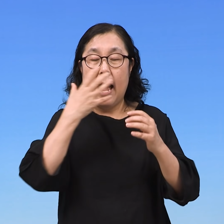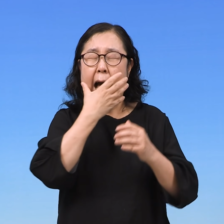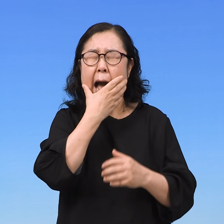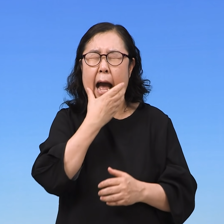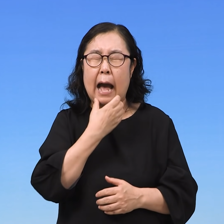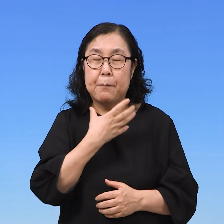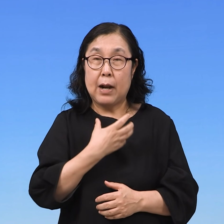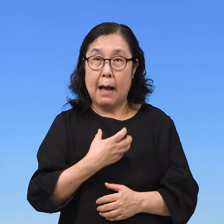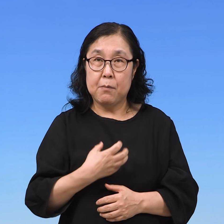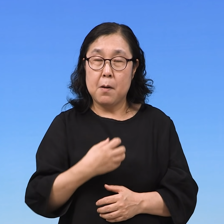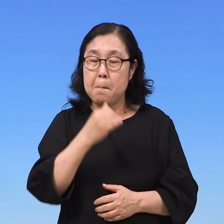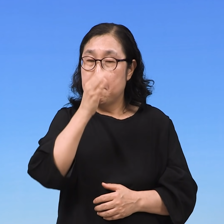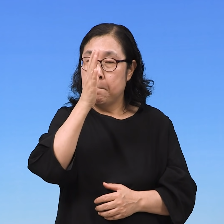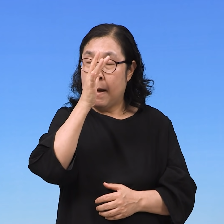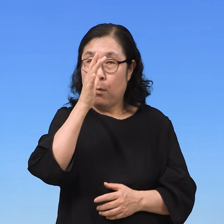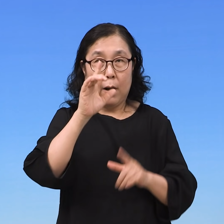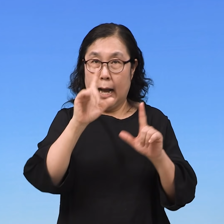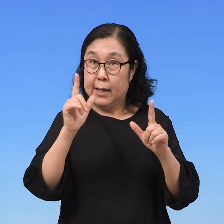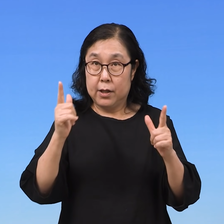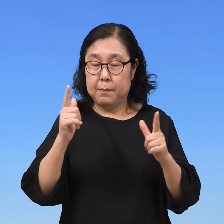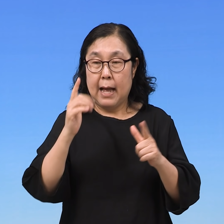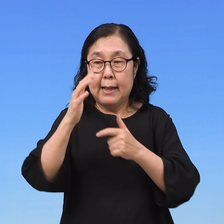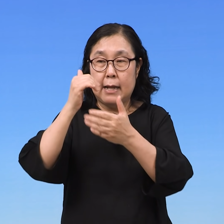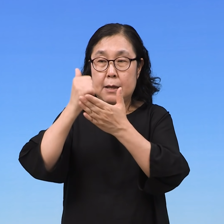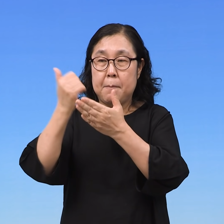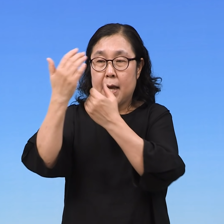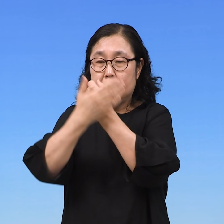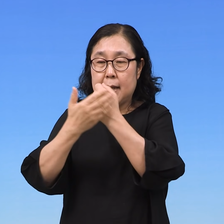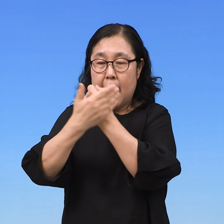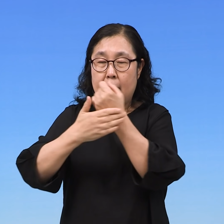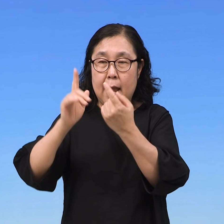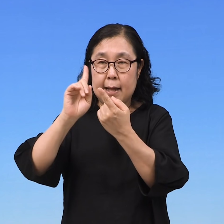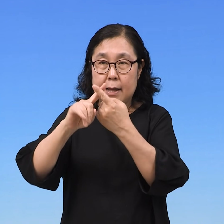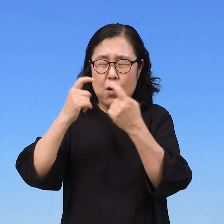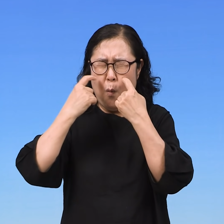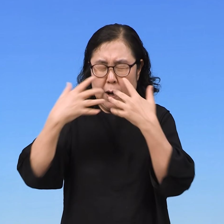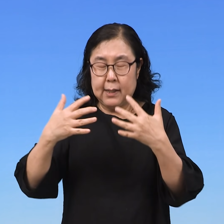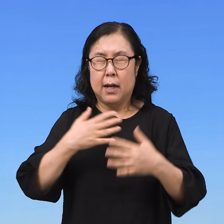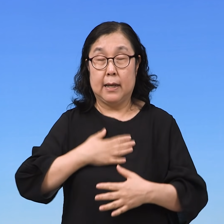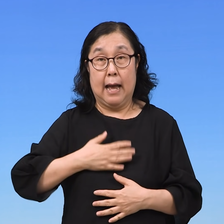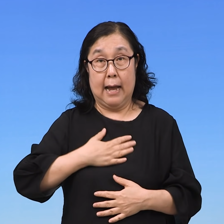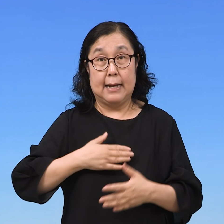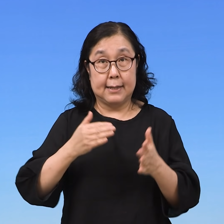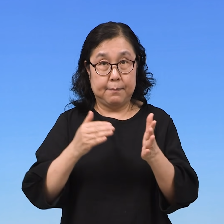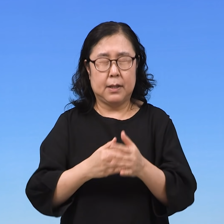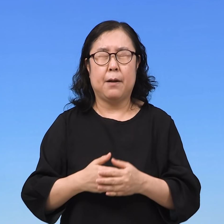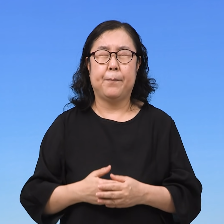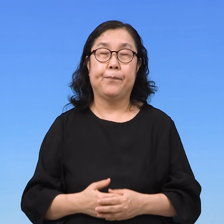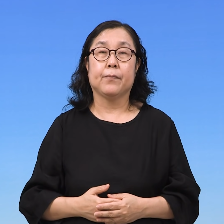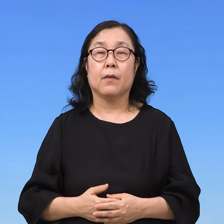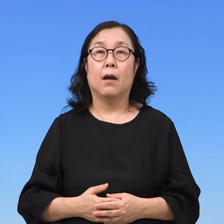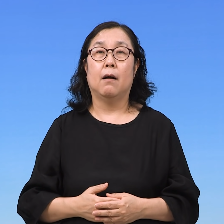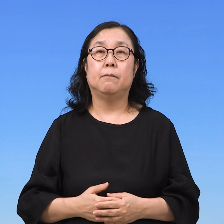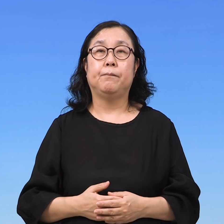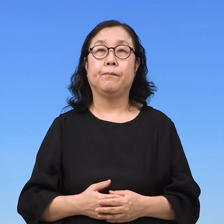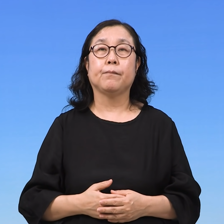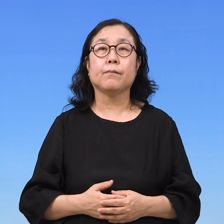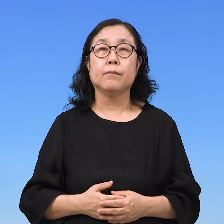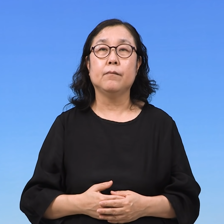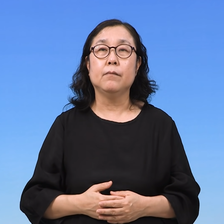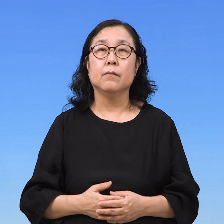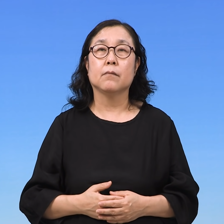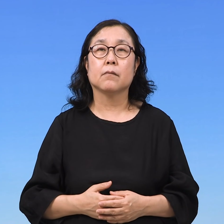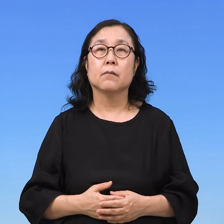아브라함은 바보 아니에요. 정확하게 하나님의 은혜로 알았습니다. 어떤 면에서